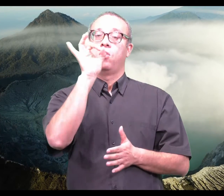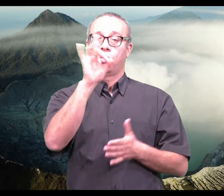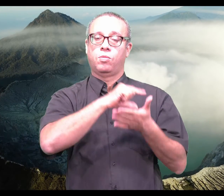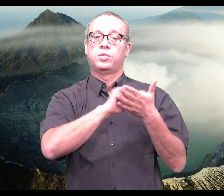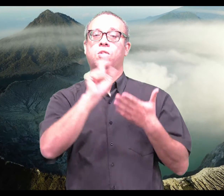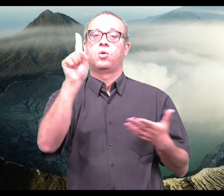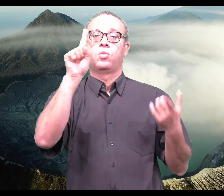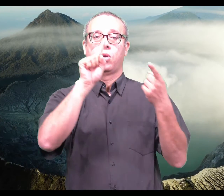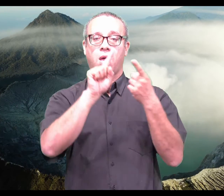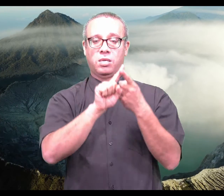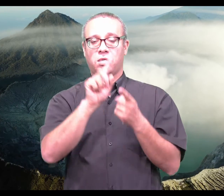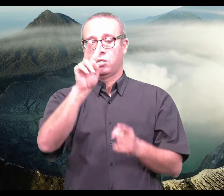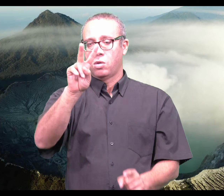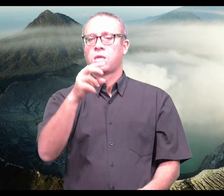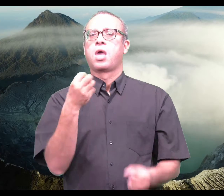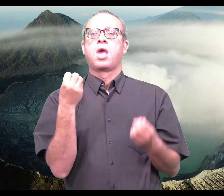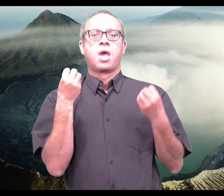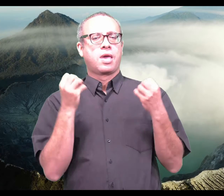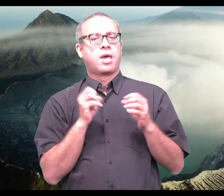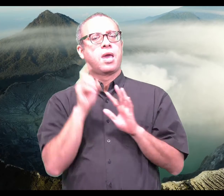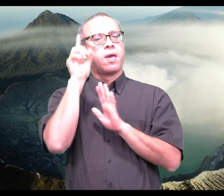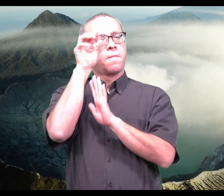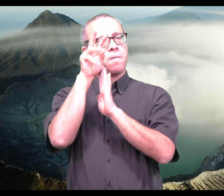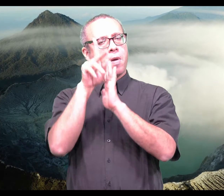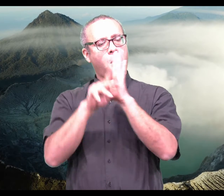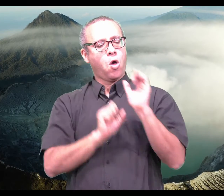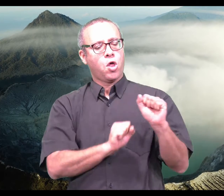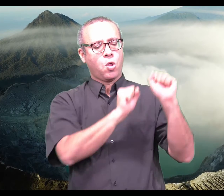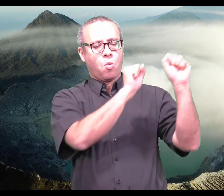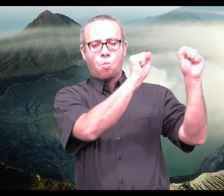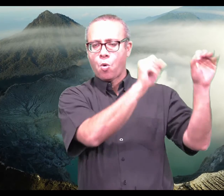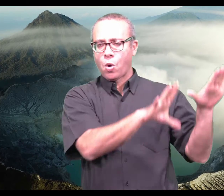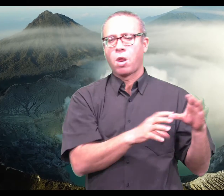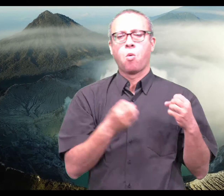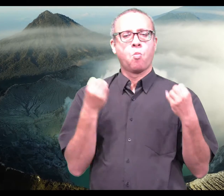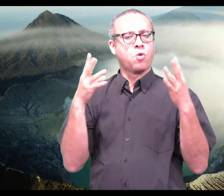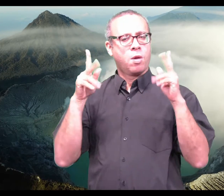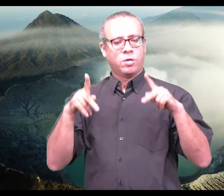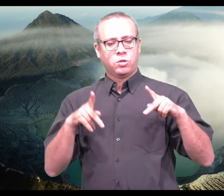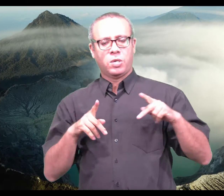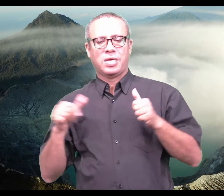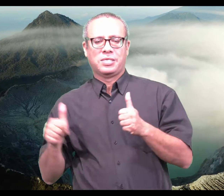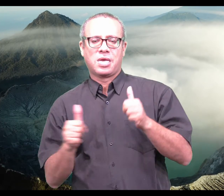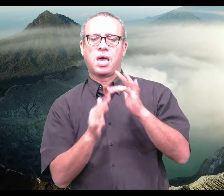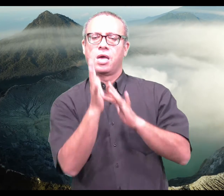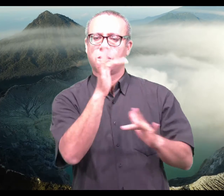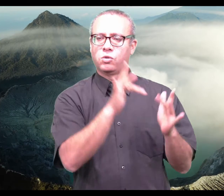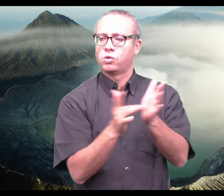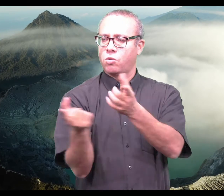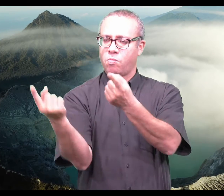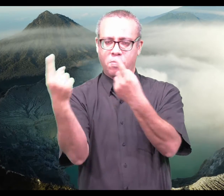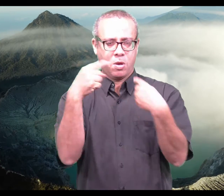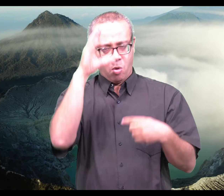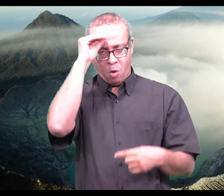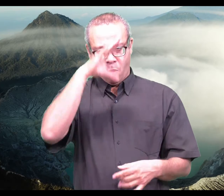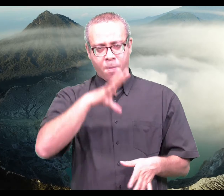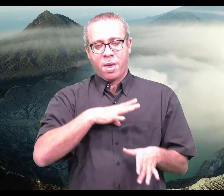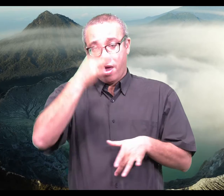grandes multitudes le seguían. Y he aquí vino un leproso y se postró ante él diciendo: Señor, si quieres